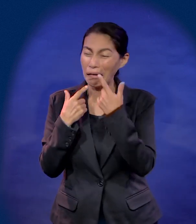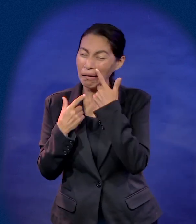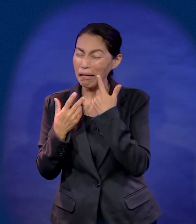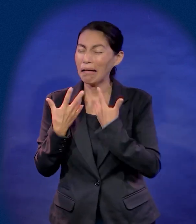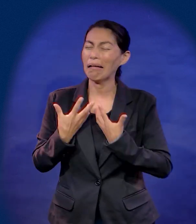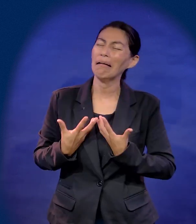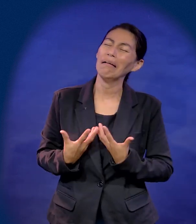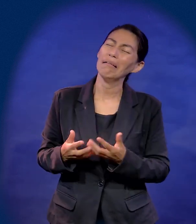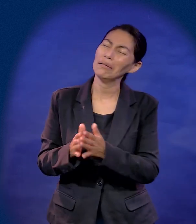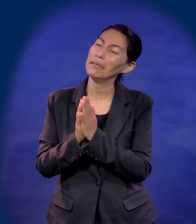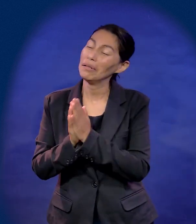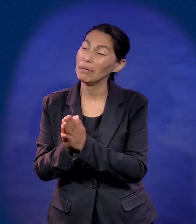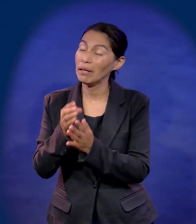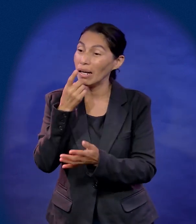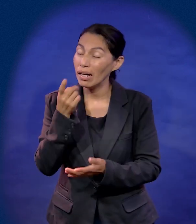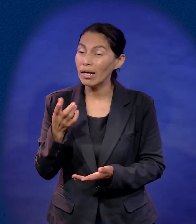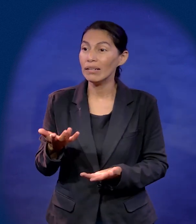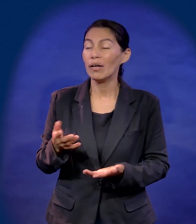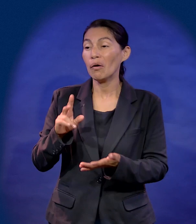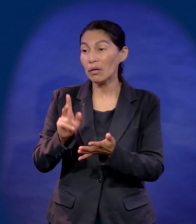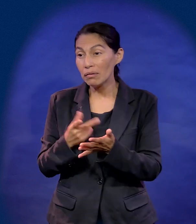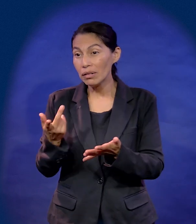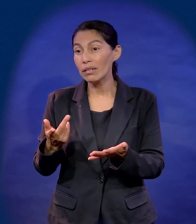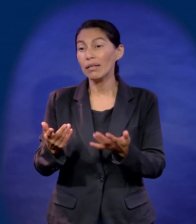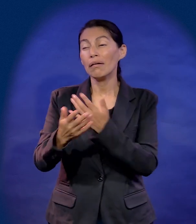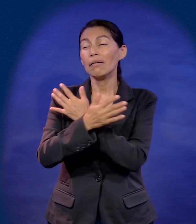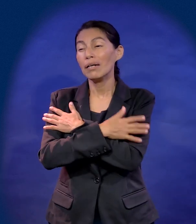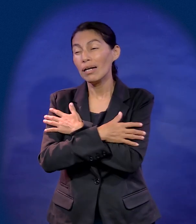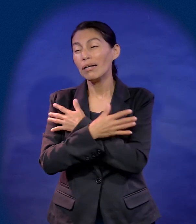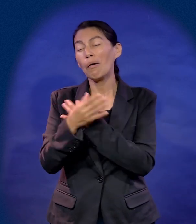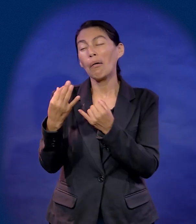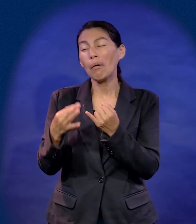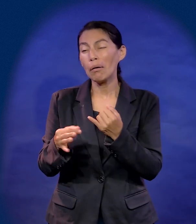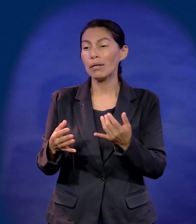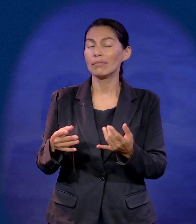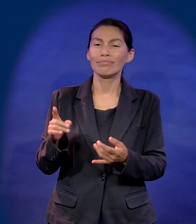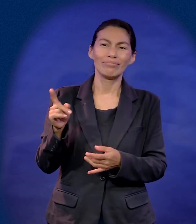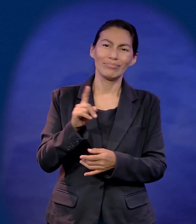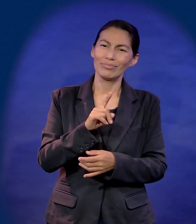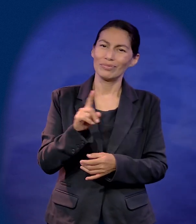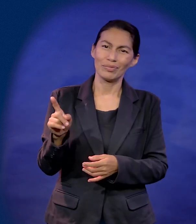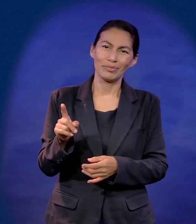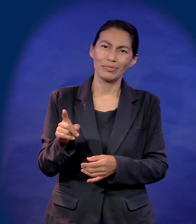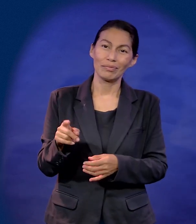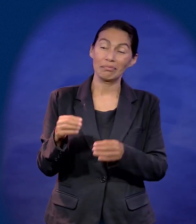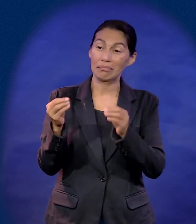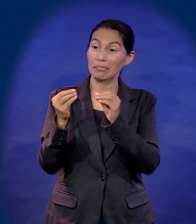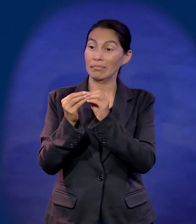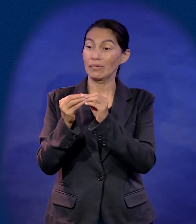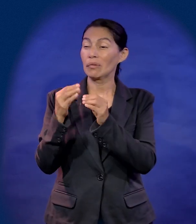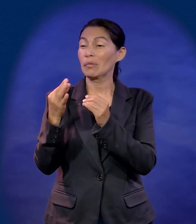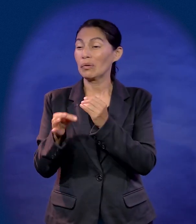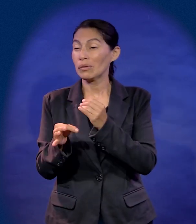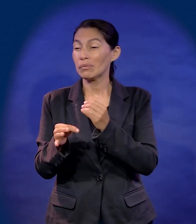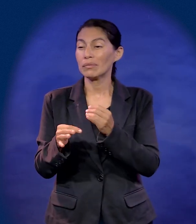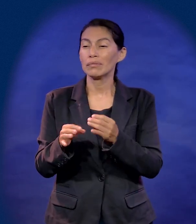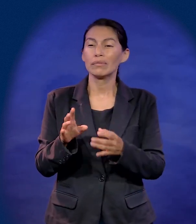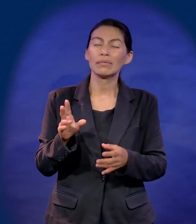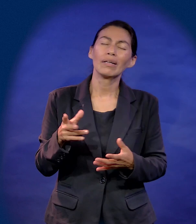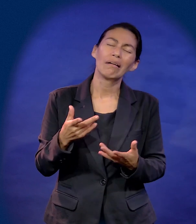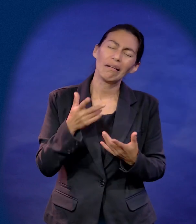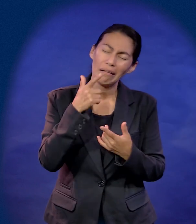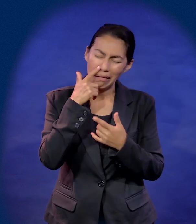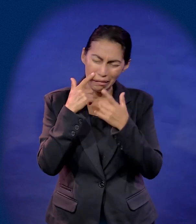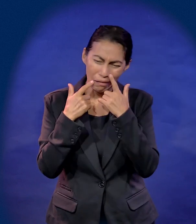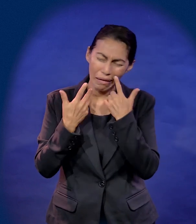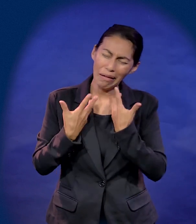Prohibido ponerte dramático. Prohibido. Nada de decir, oye, pero mira, ¿no nos damos un último abrazo?